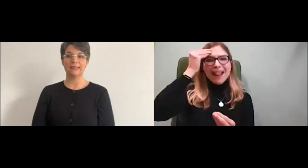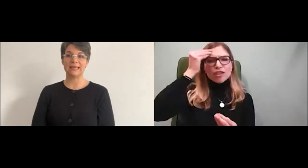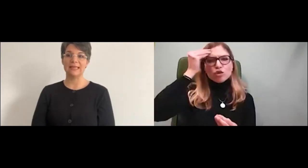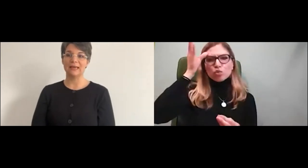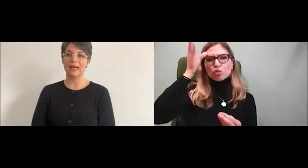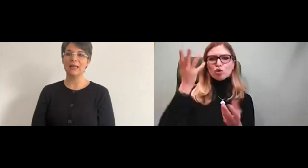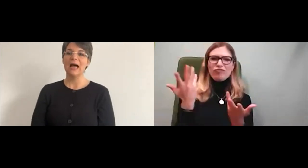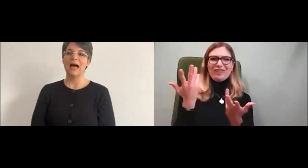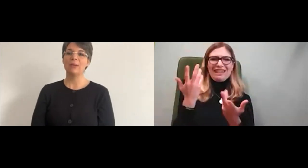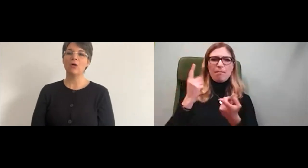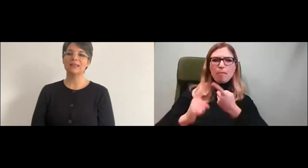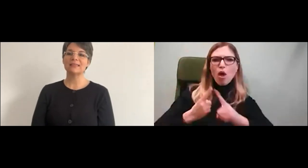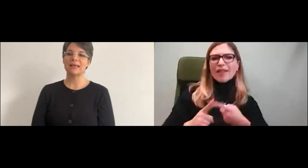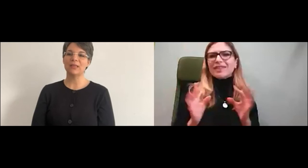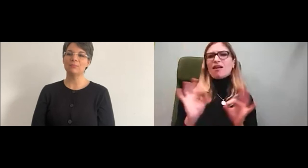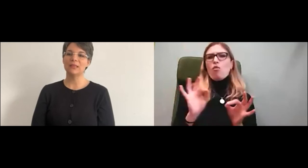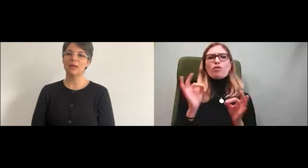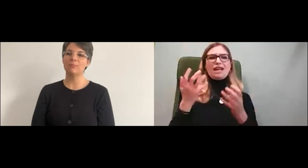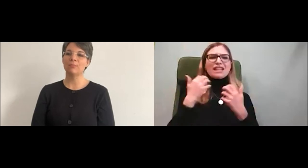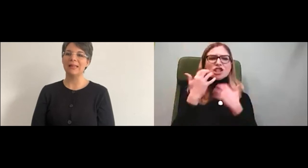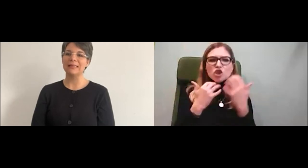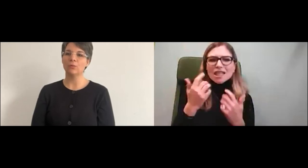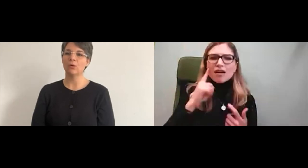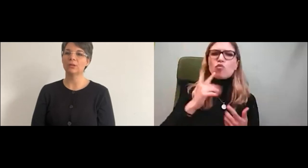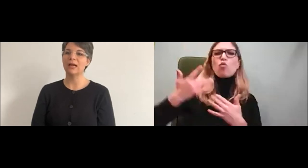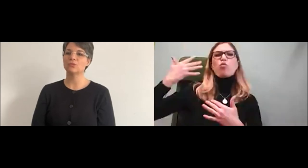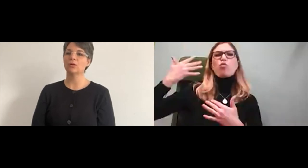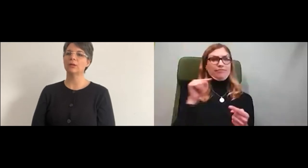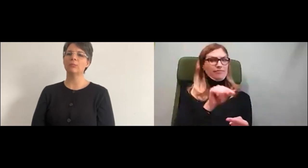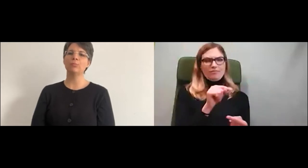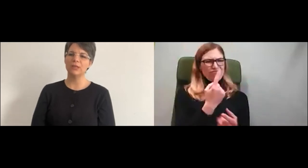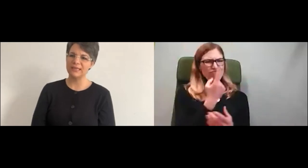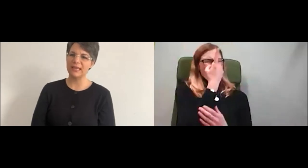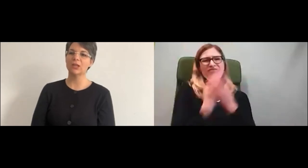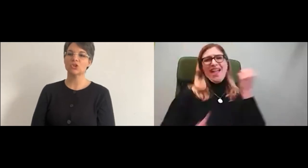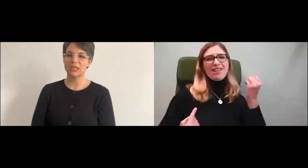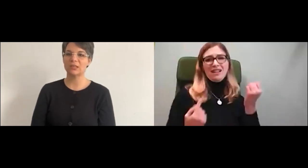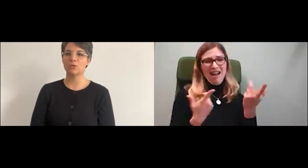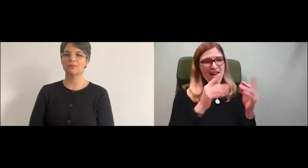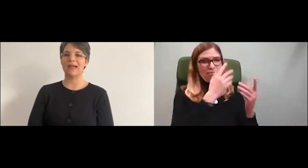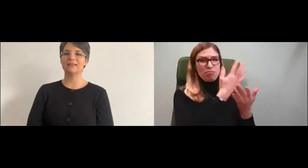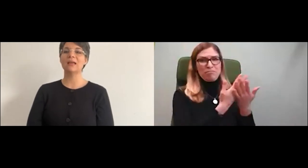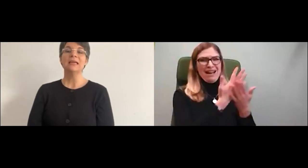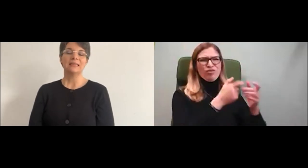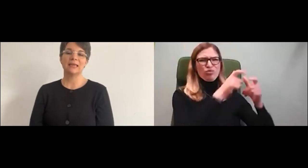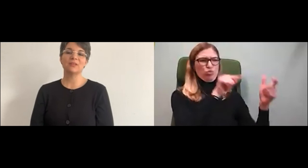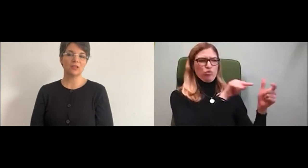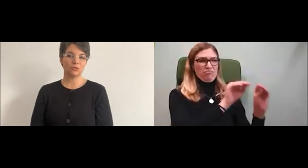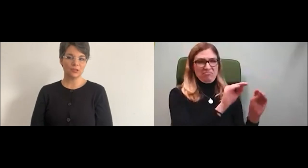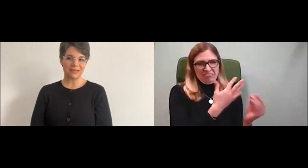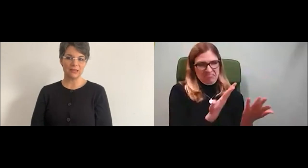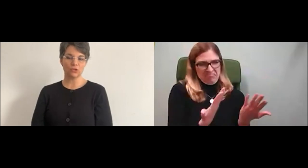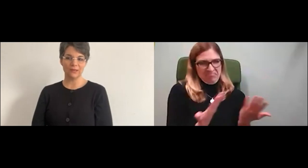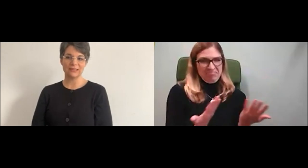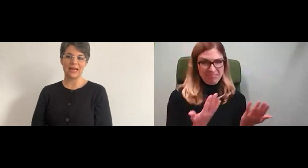eine Schwierigkeit dar, aber auch insgesamt eben die Bildung, ne? Also mit Politik, Geschichte und so weiter. Da gibt es